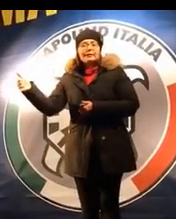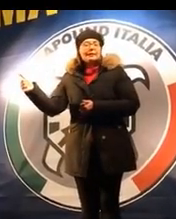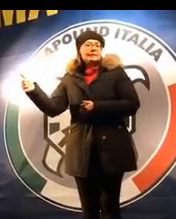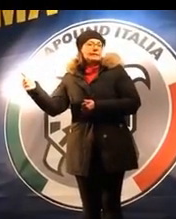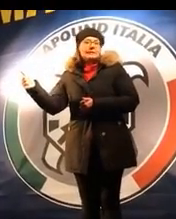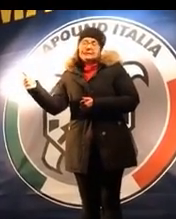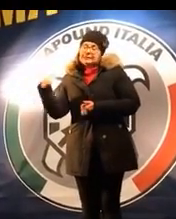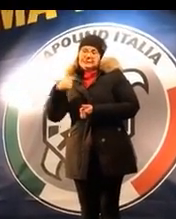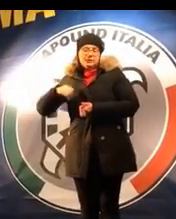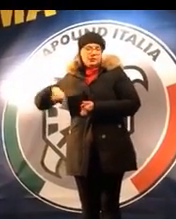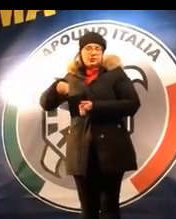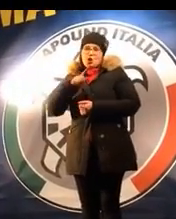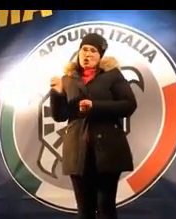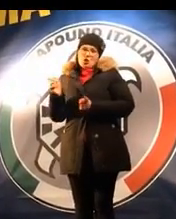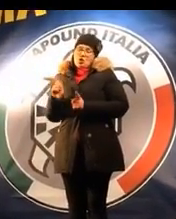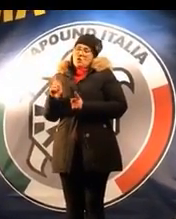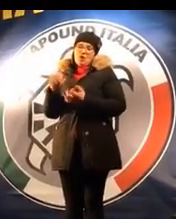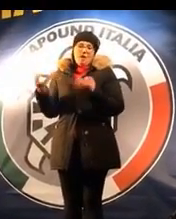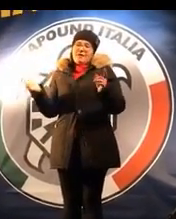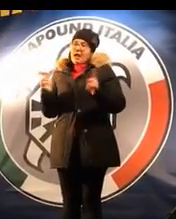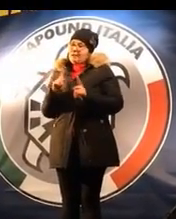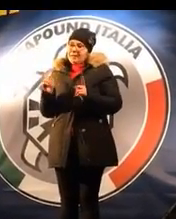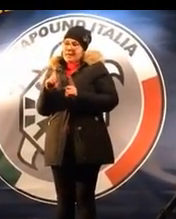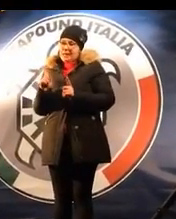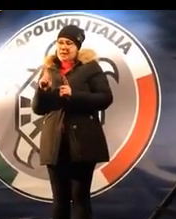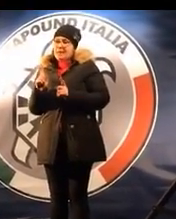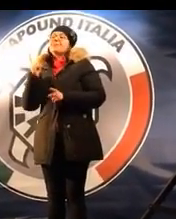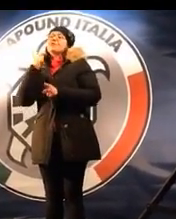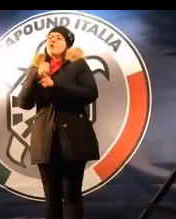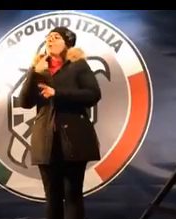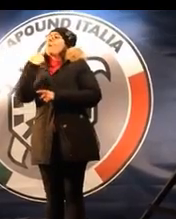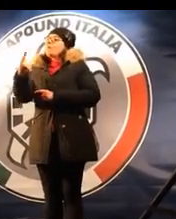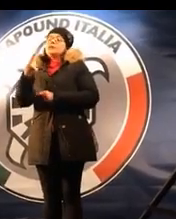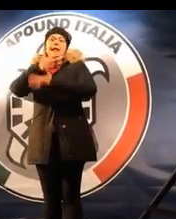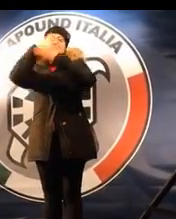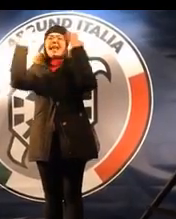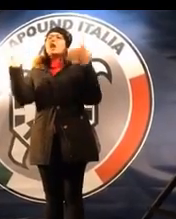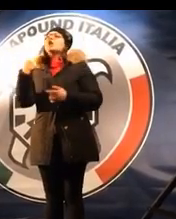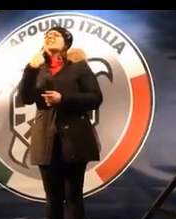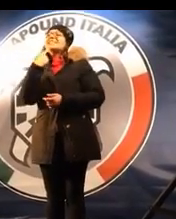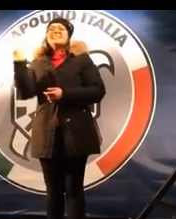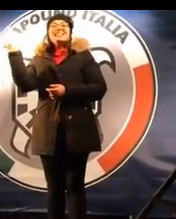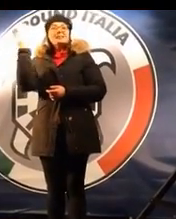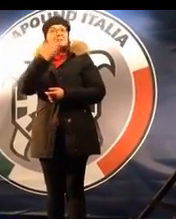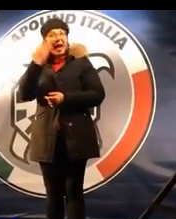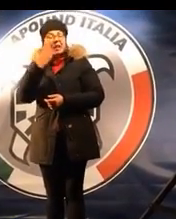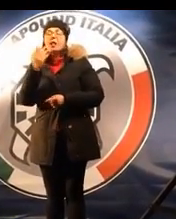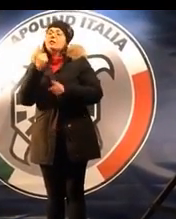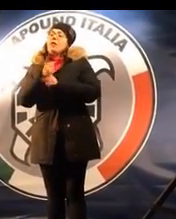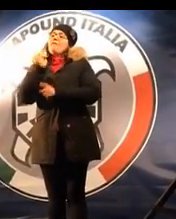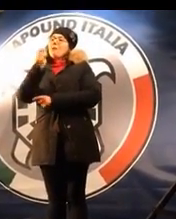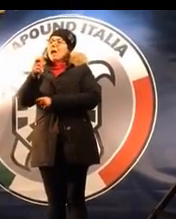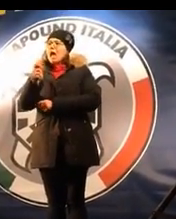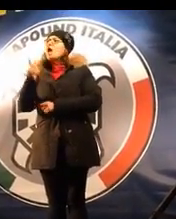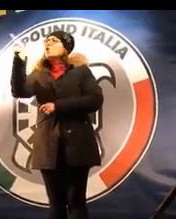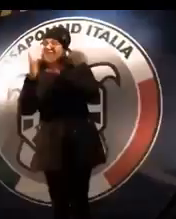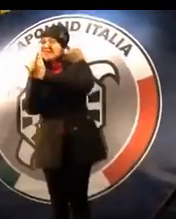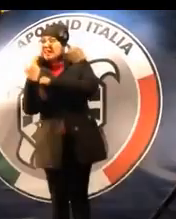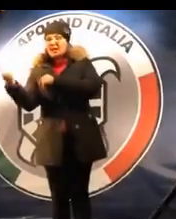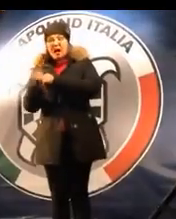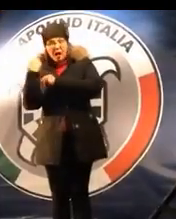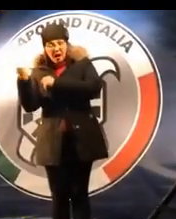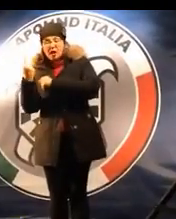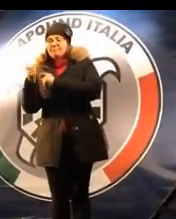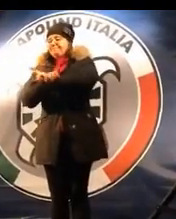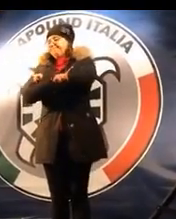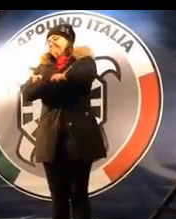neanche questo, perché bisogna chiarire un punto, che chi sbaglia deve pagare. Se per chi sta qua in cerca di lavoro possiamo immaginare di creare una...